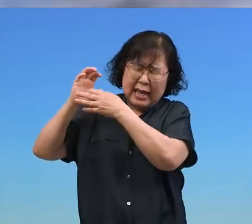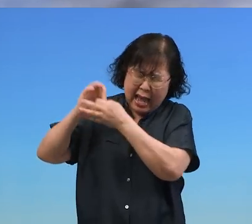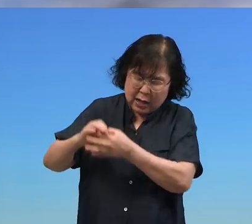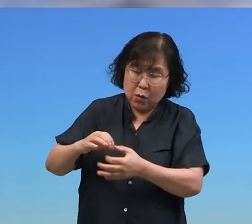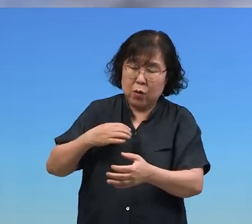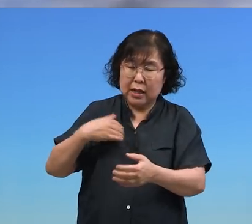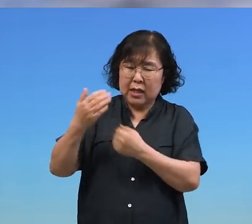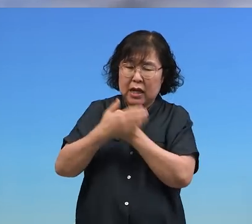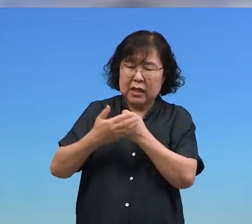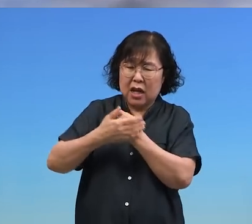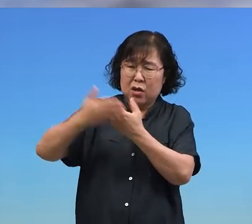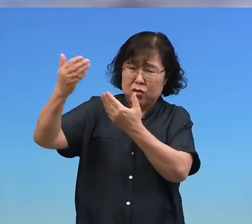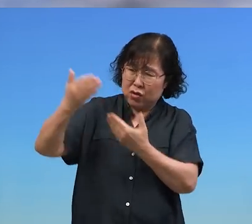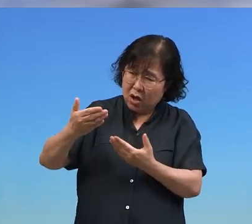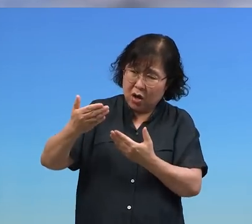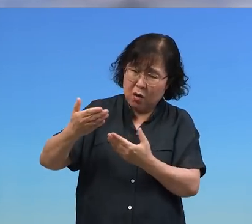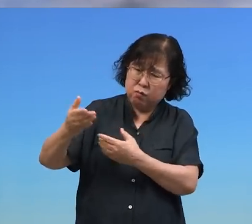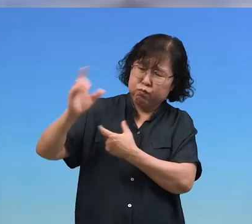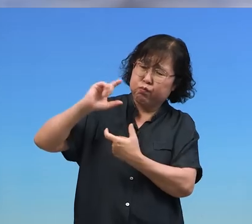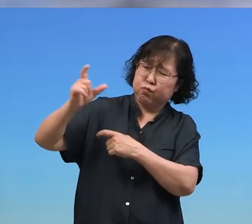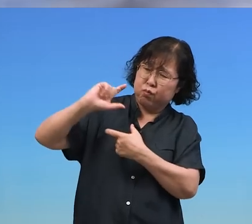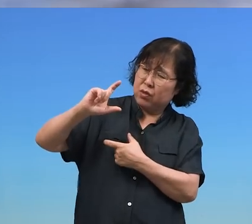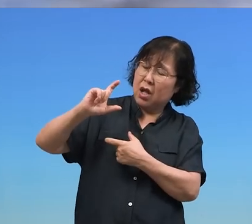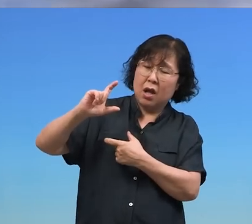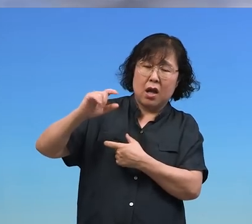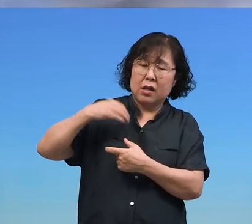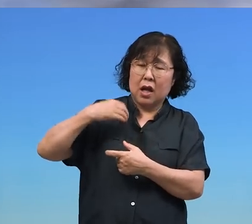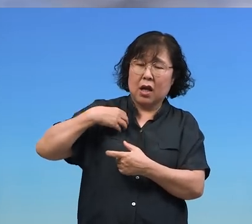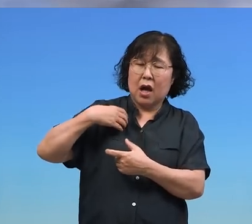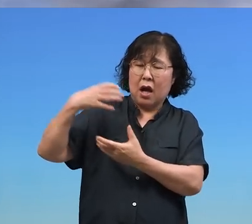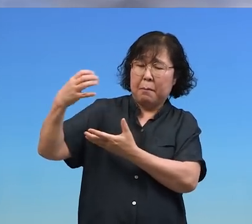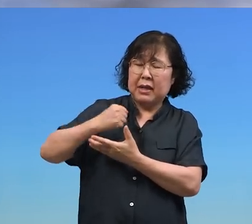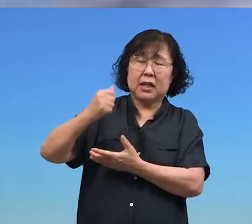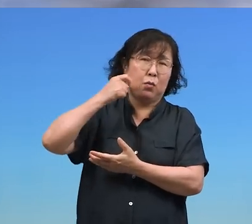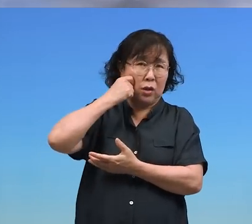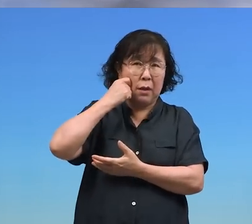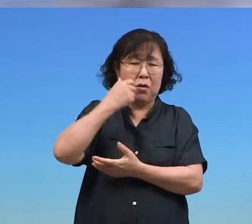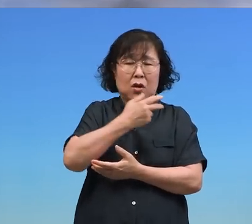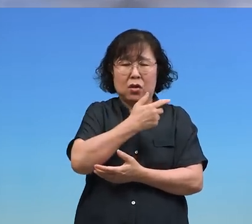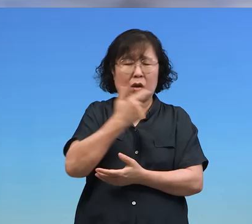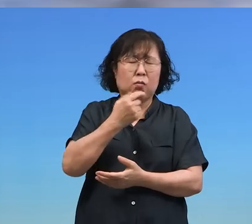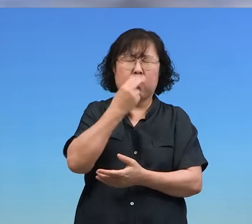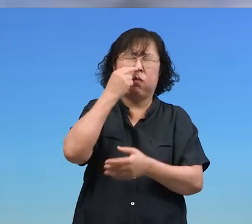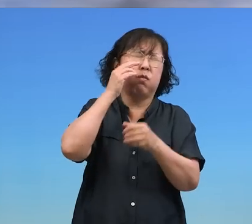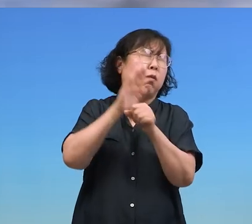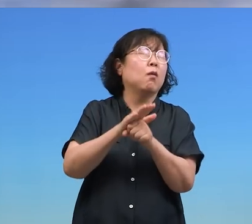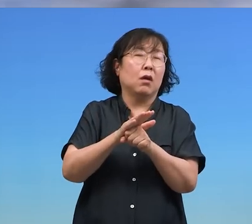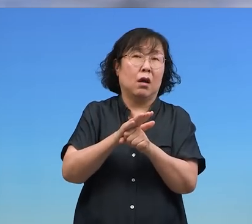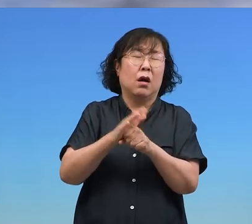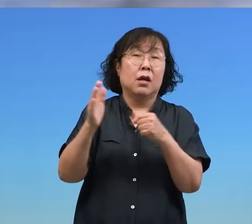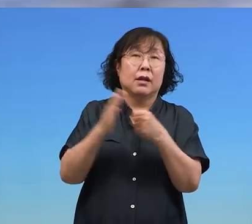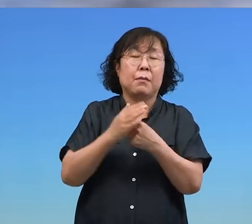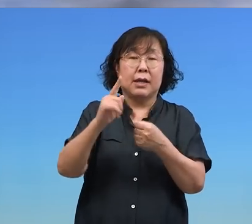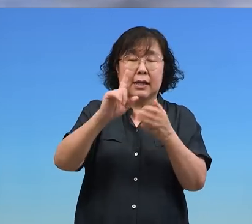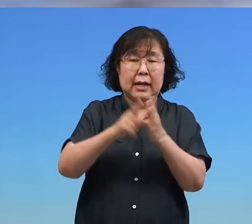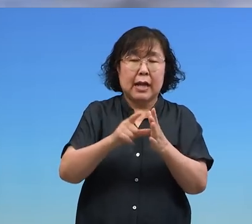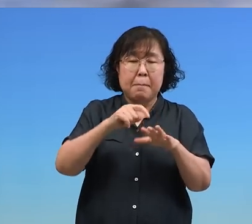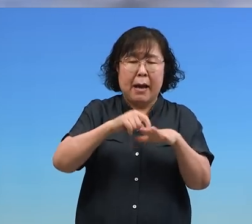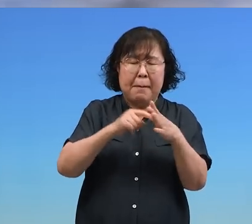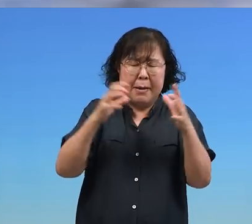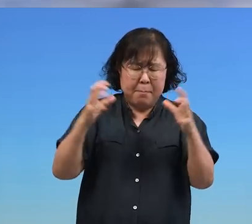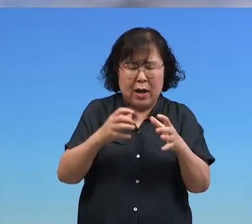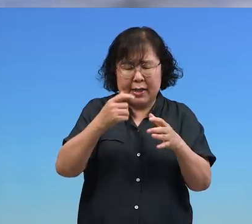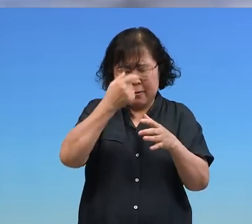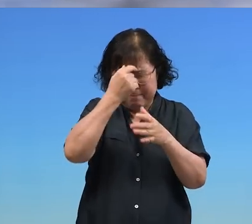부어주시는데 경건 훈련이 안 돼서 다 쏟아 버리고 있으면 너무너무 그 억울한 일 아닙니까 한번 이 시간 합심해서